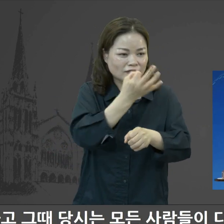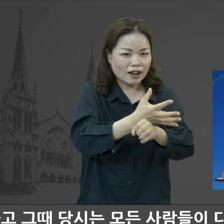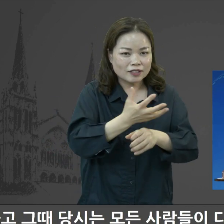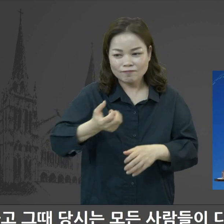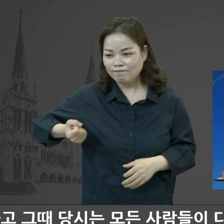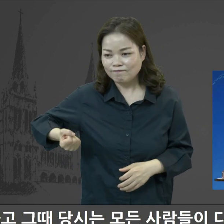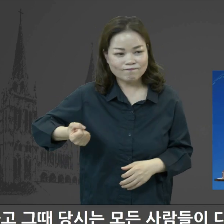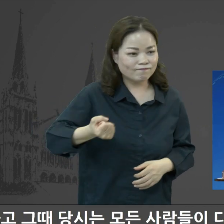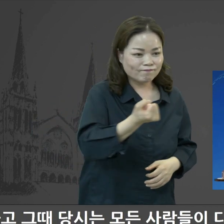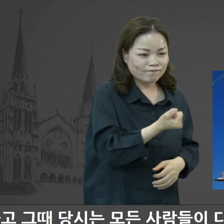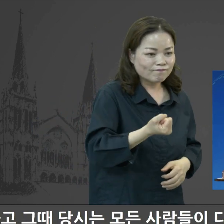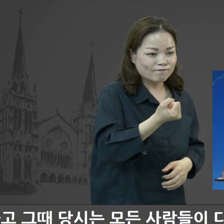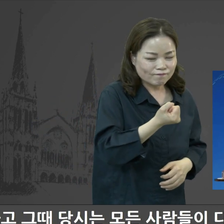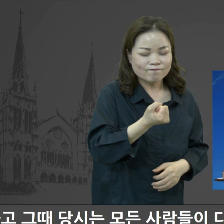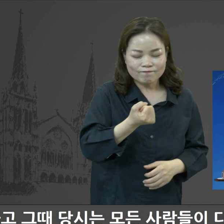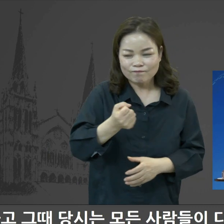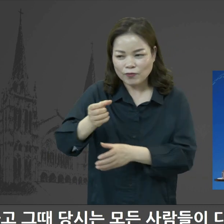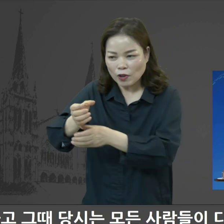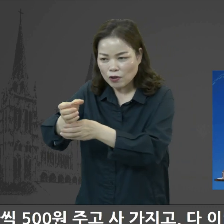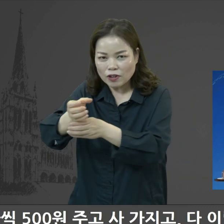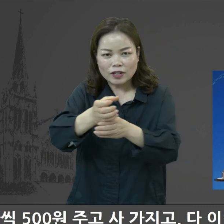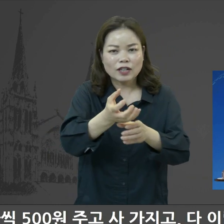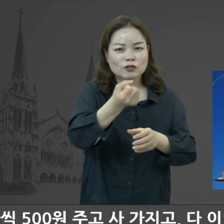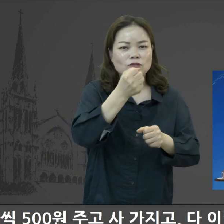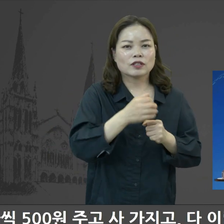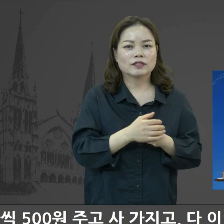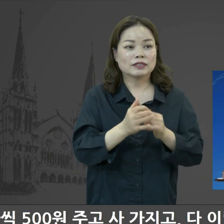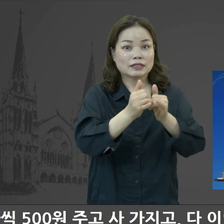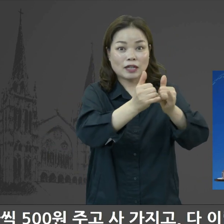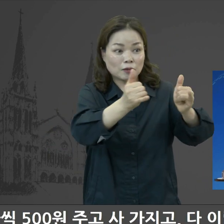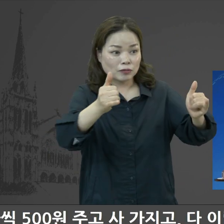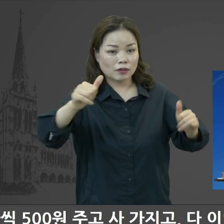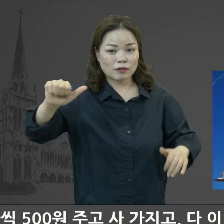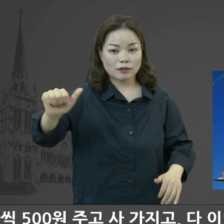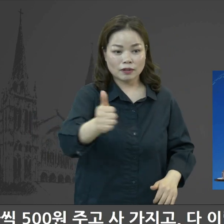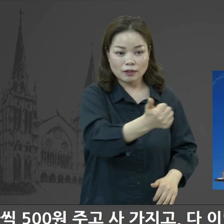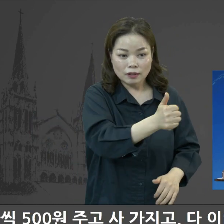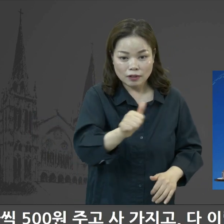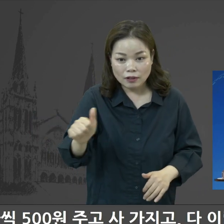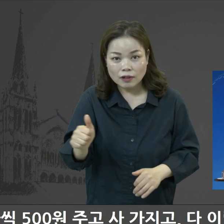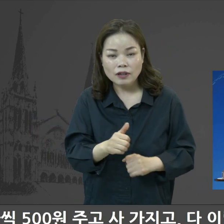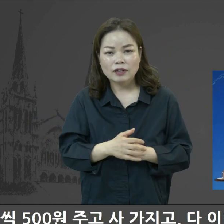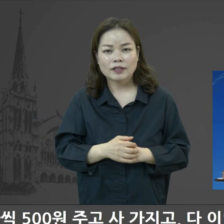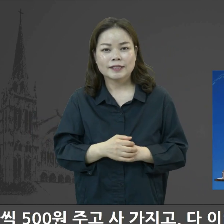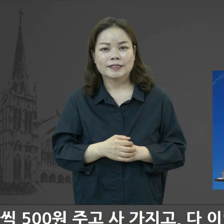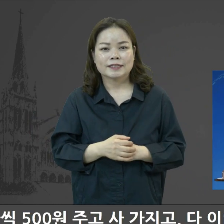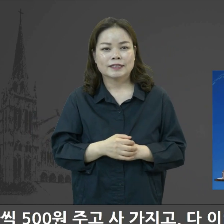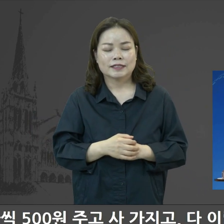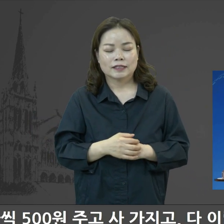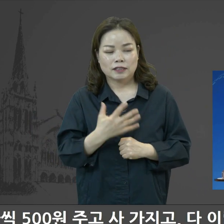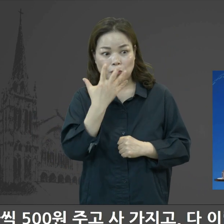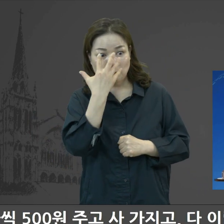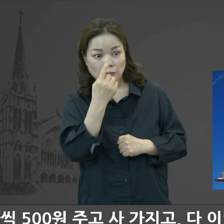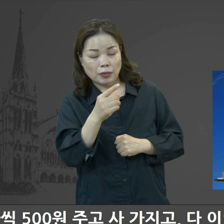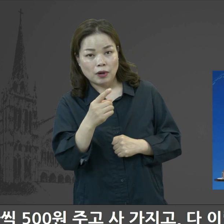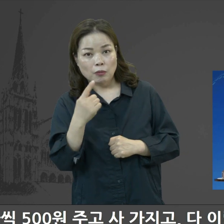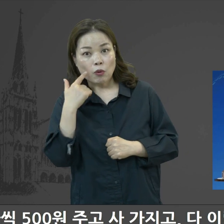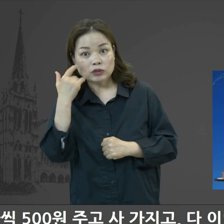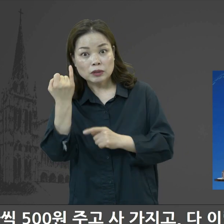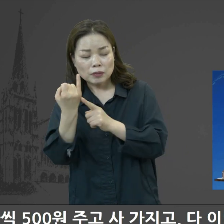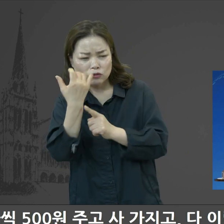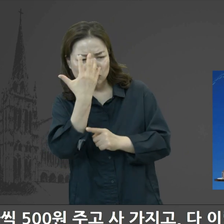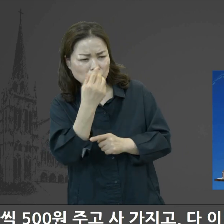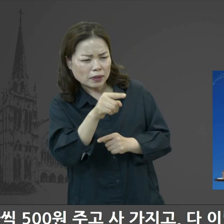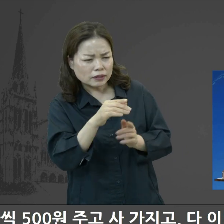다 이렇게 끄떡끄떡 물 받아서 다니면서 사람들이 이렇게 다니는데, 제 눈으로 봤을 때는요